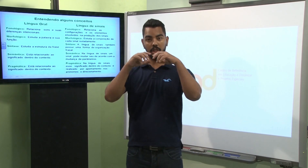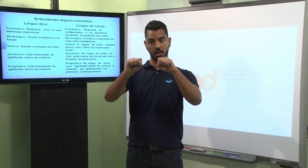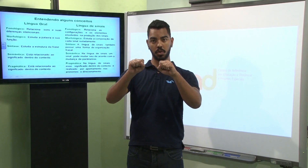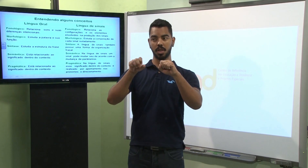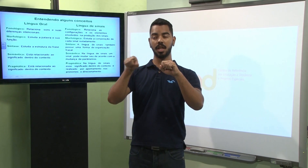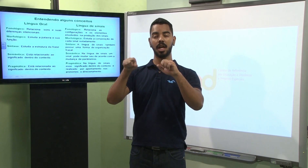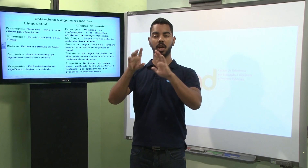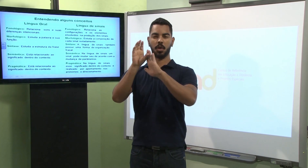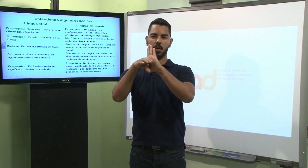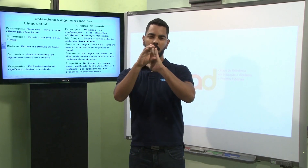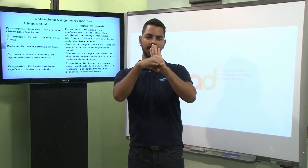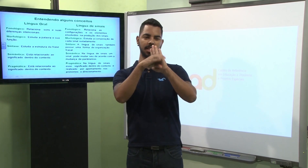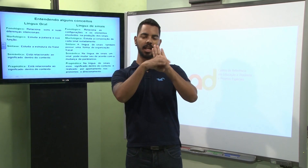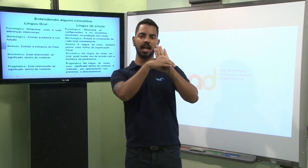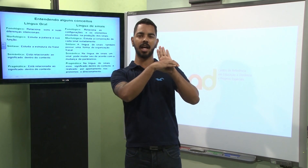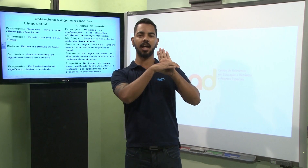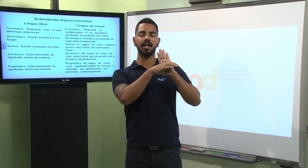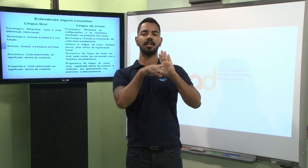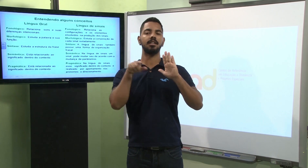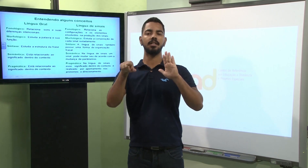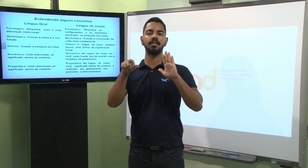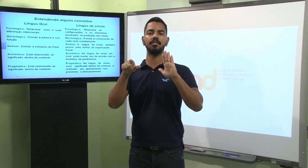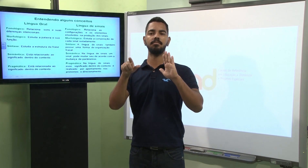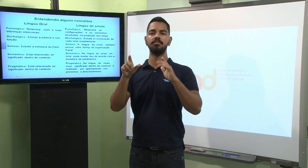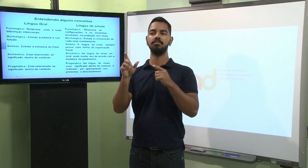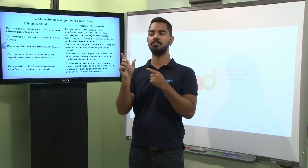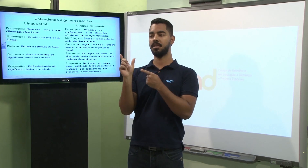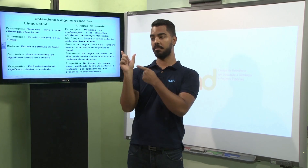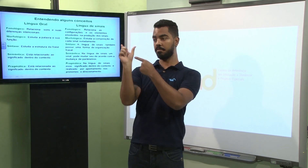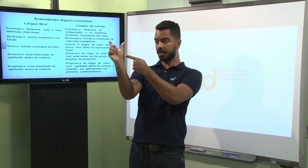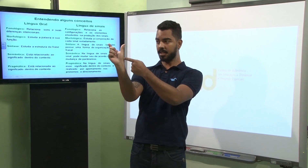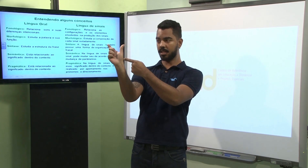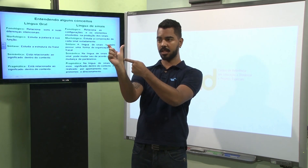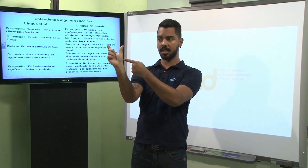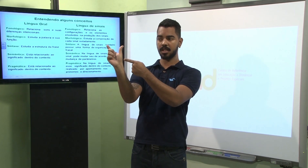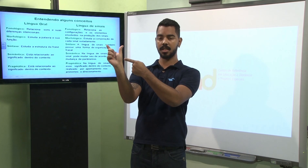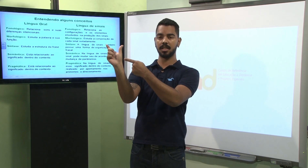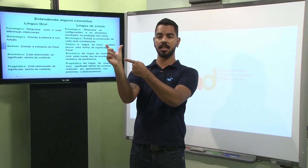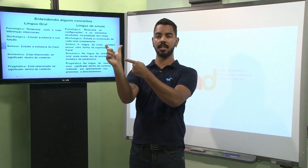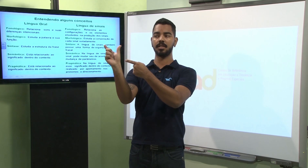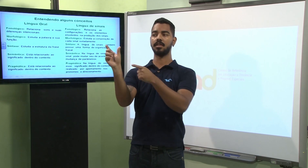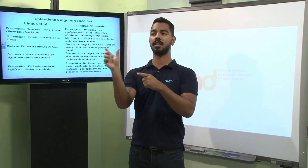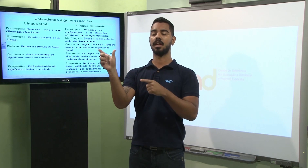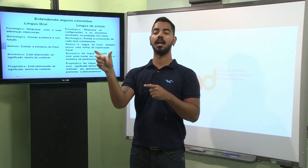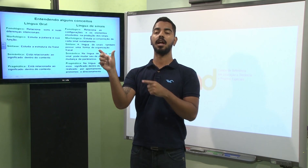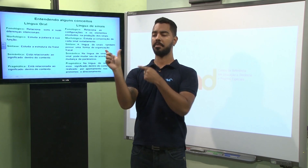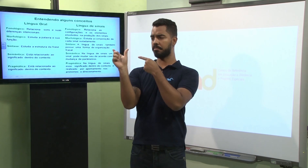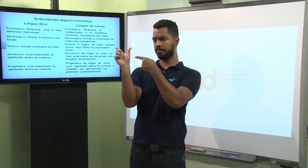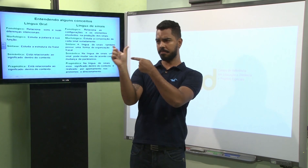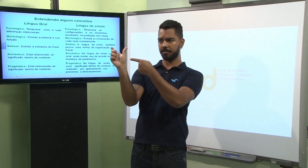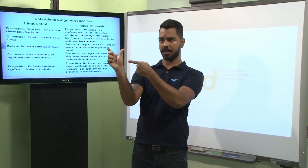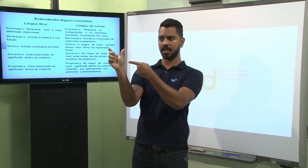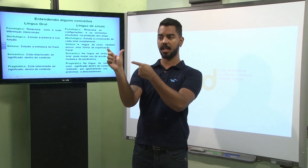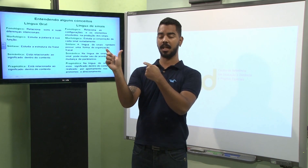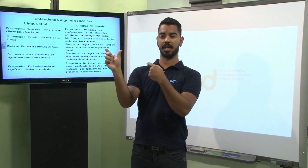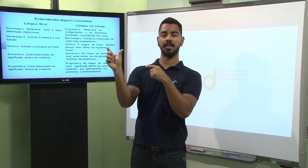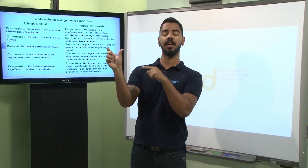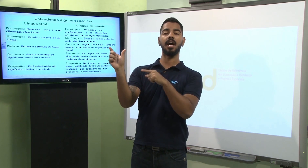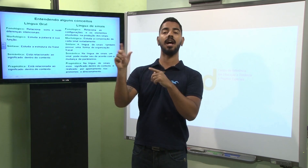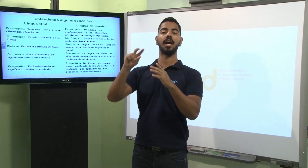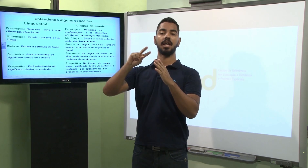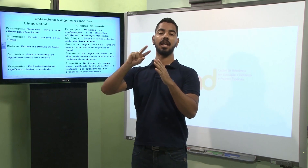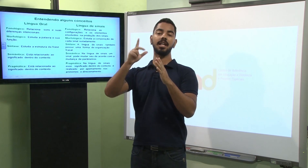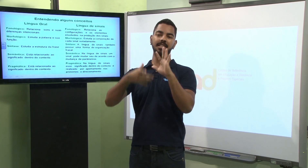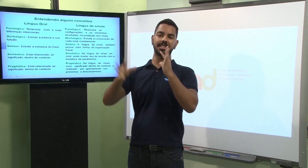para a mesma, todas as palavras que possuem um sentido são consideradas signos linguísticos, seja esse